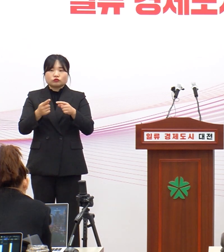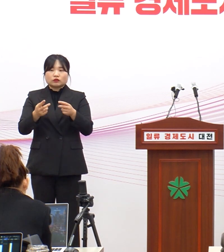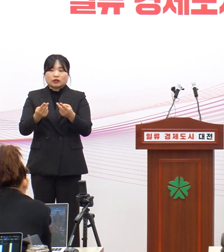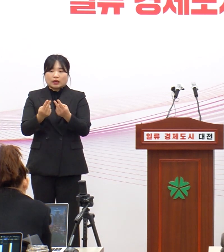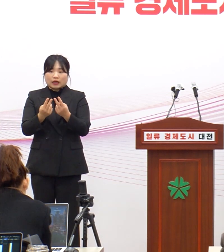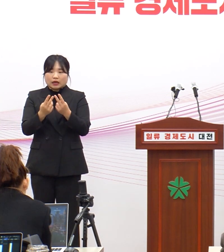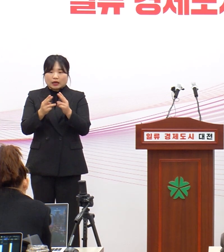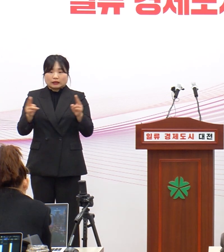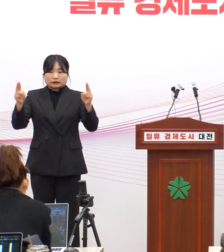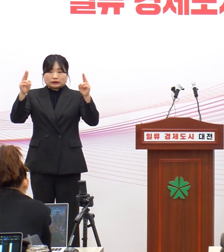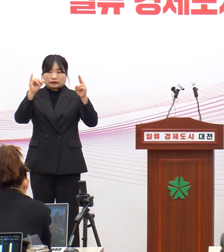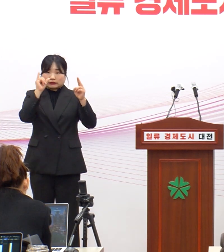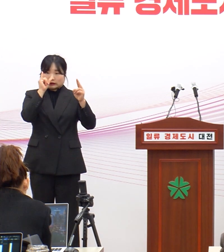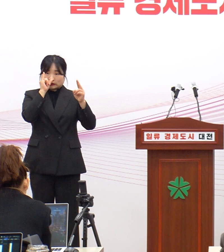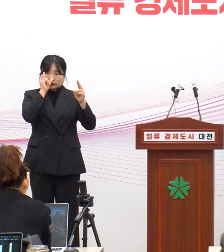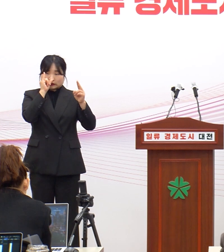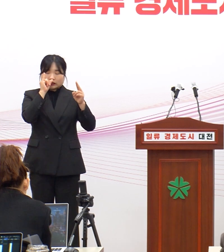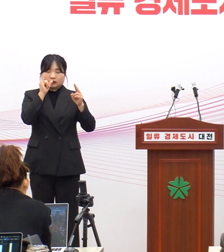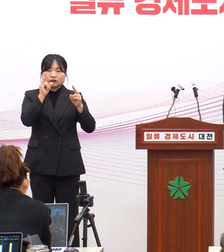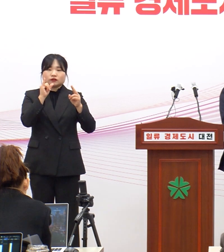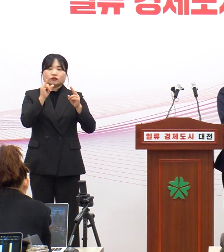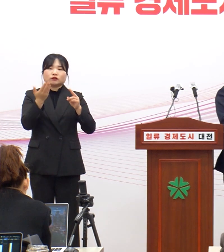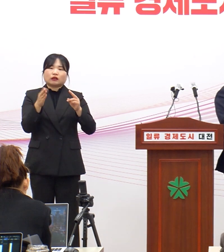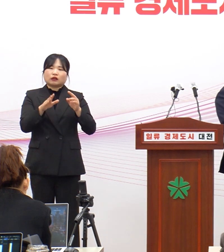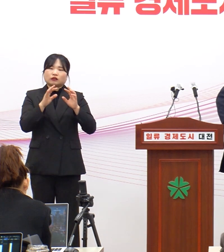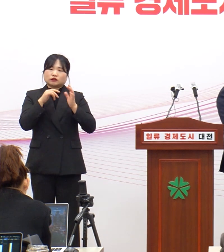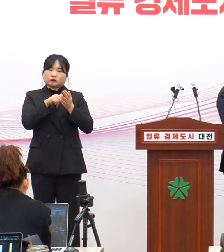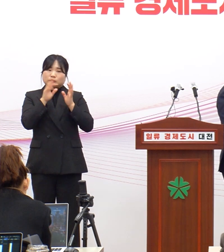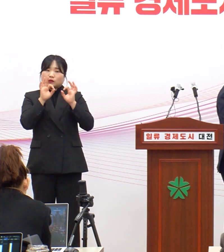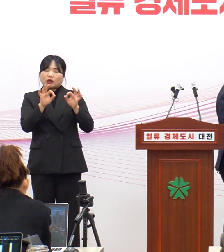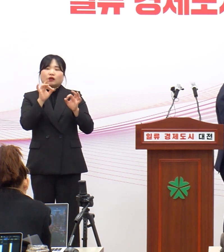제가 저것도 안 된다고.